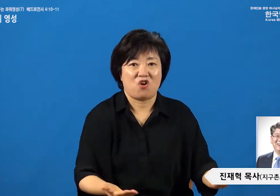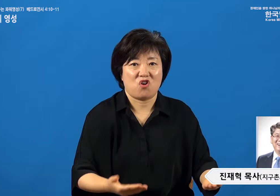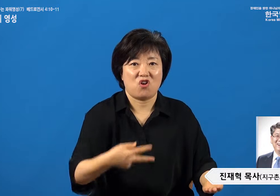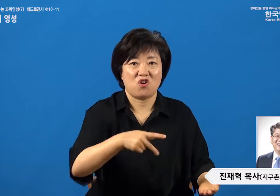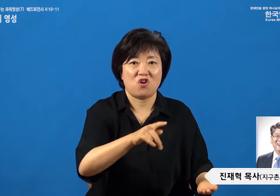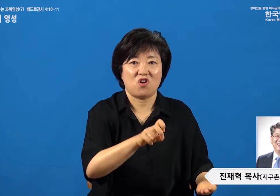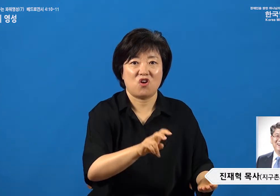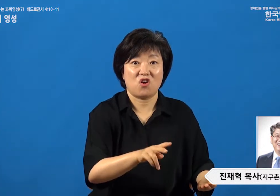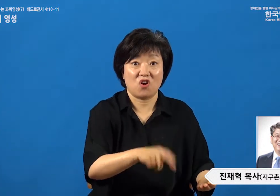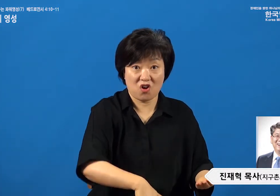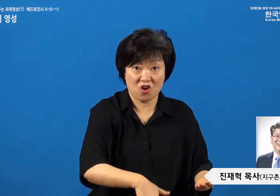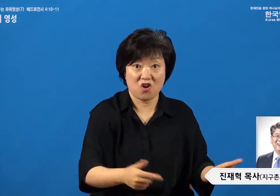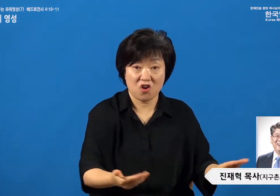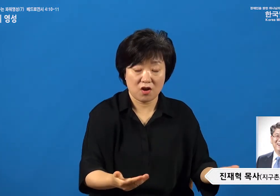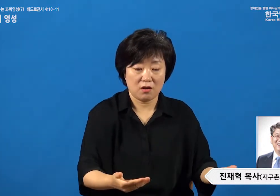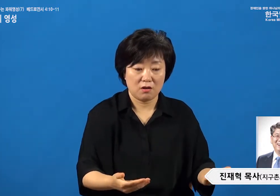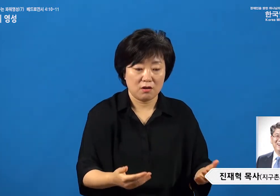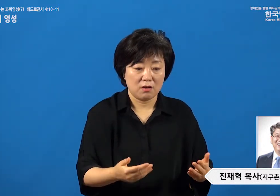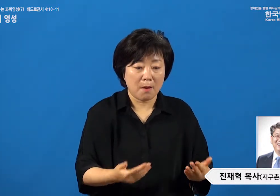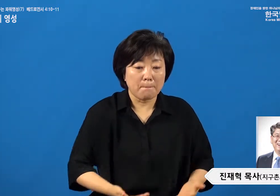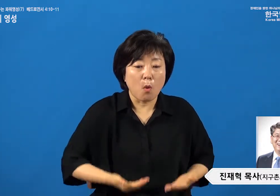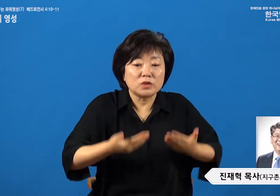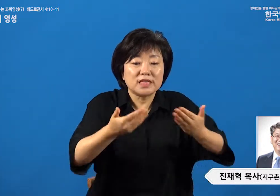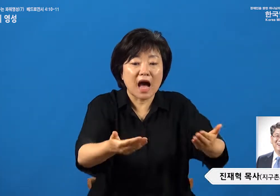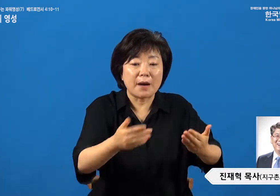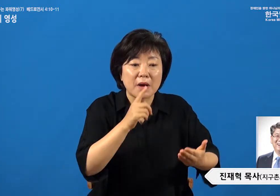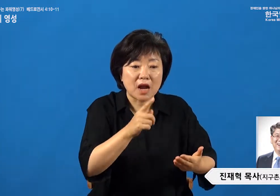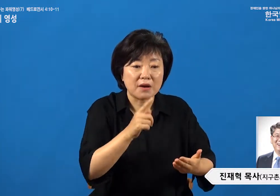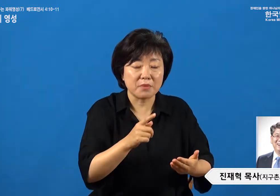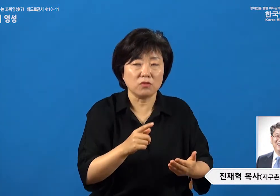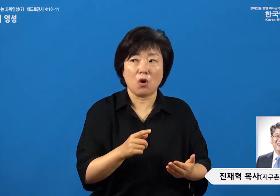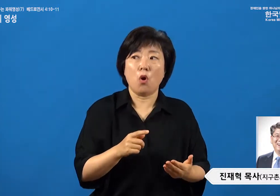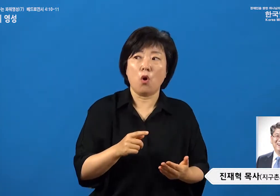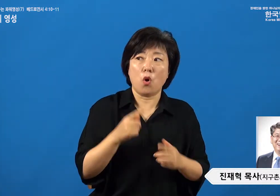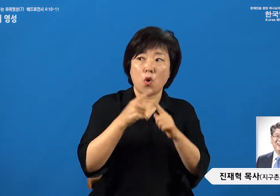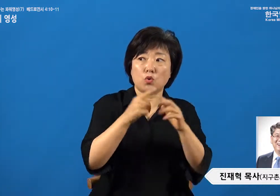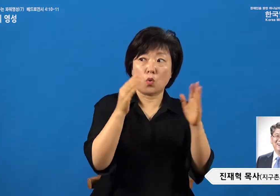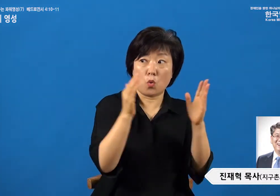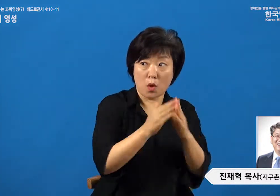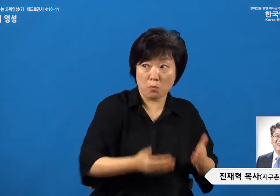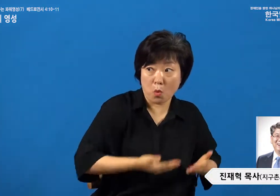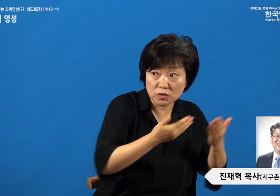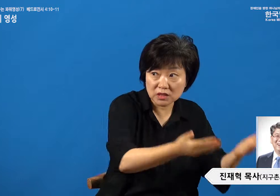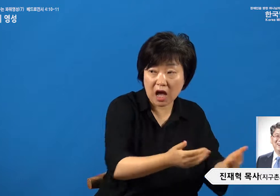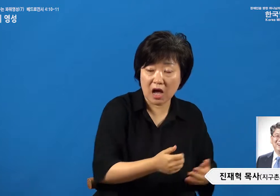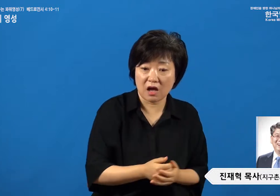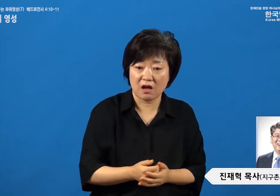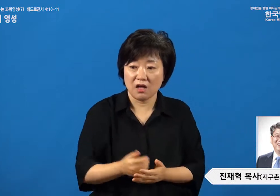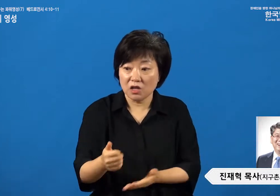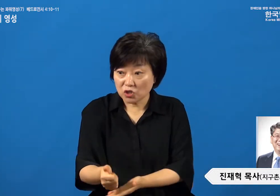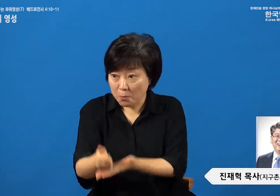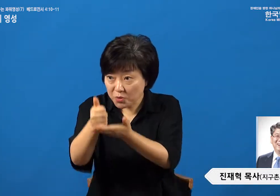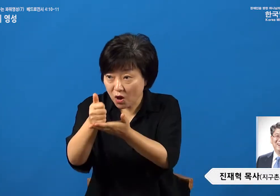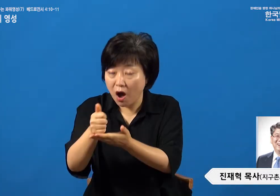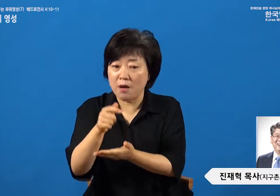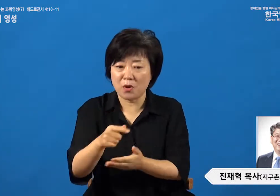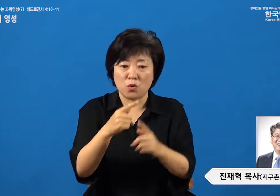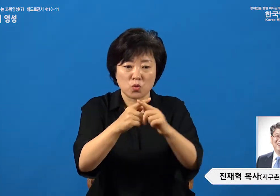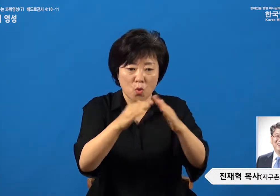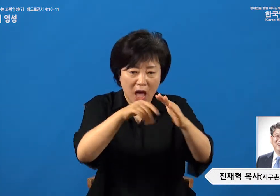모릅니다. 봉사하면 교회 봉사를 이야기했습니다. 섬김하면 교회의 사역을